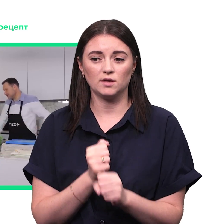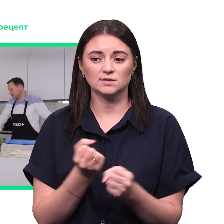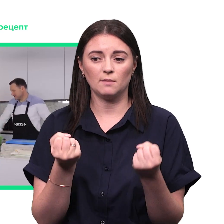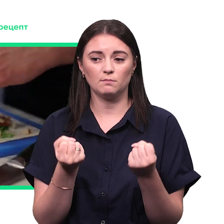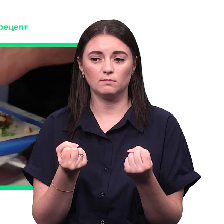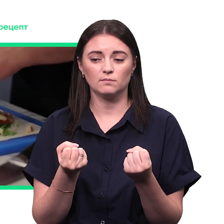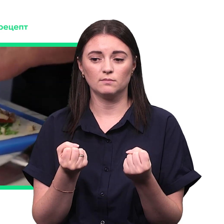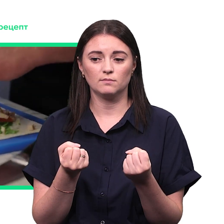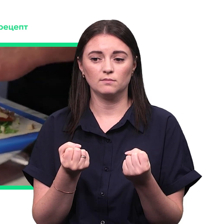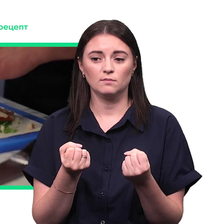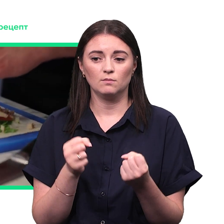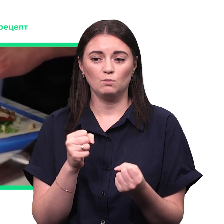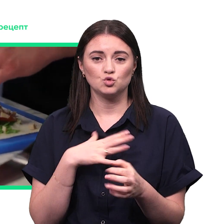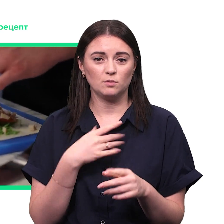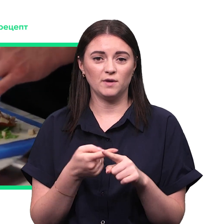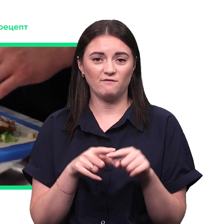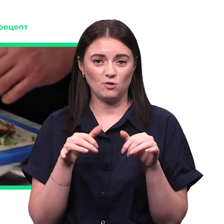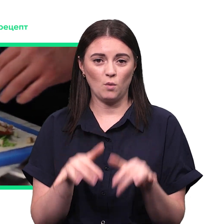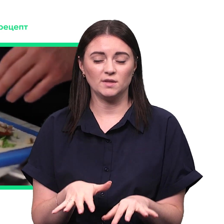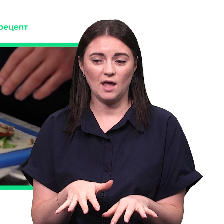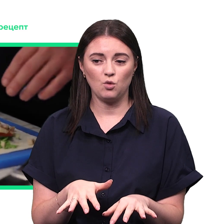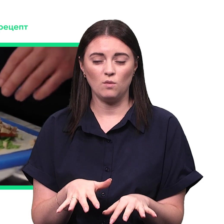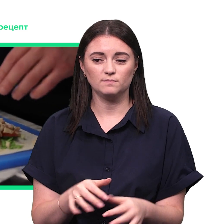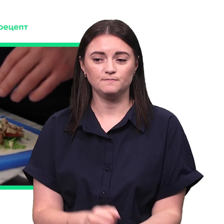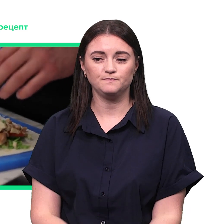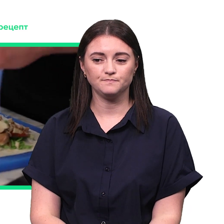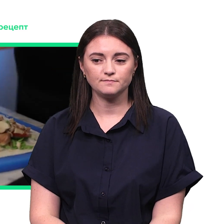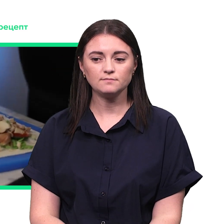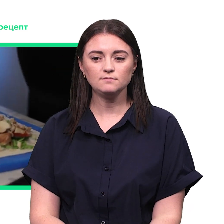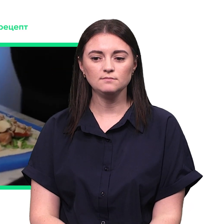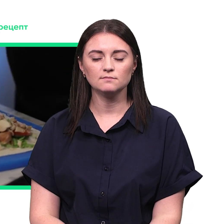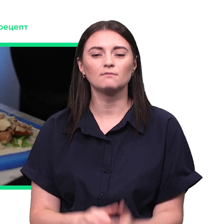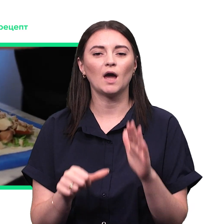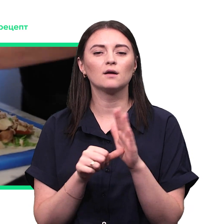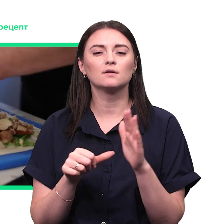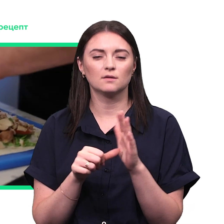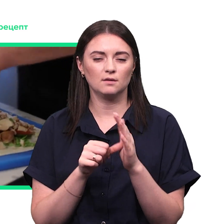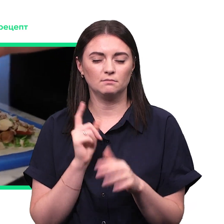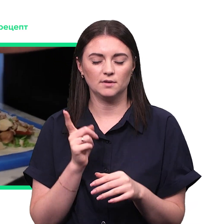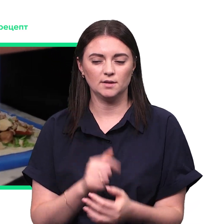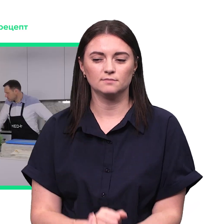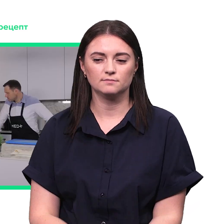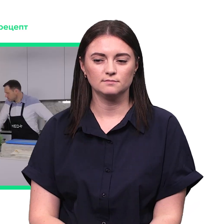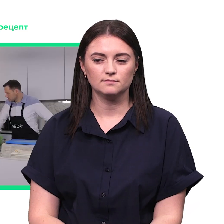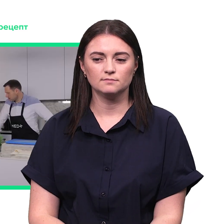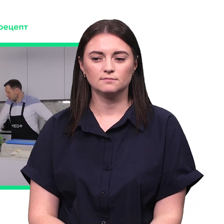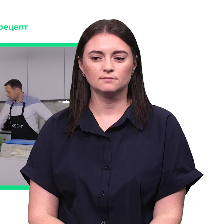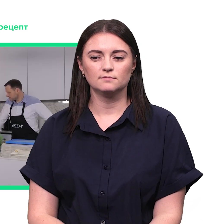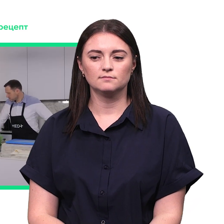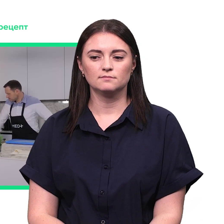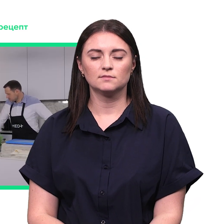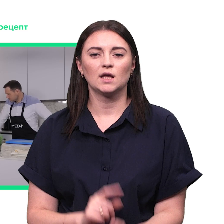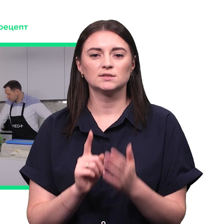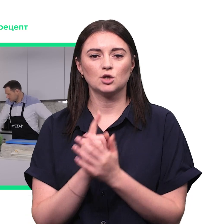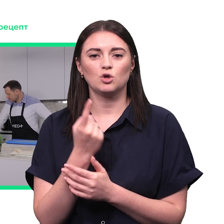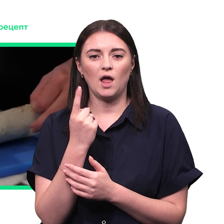сторону не думал. Может, в этом дело все. Ну, чуть шампиньоны. А, и грибы же. Да. Сначала один